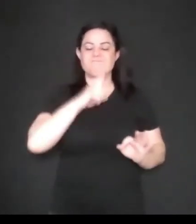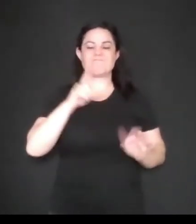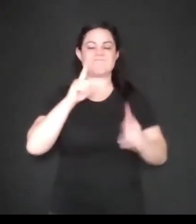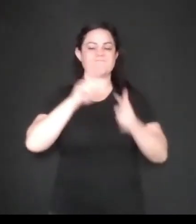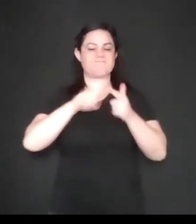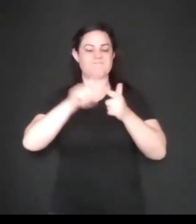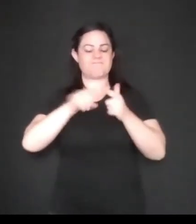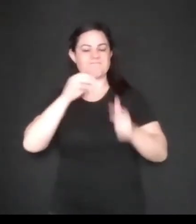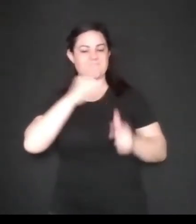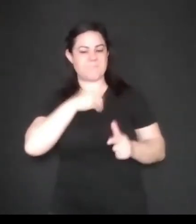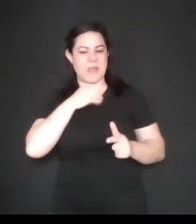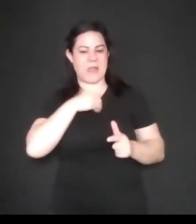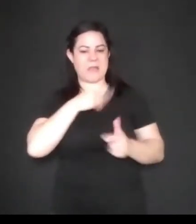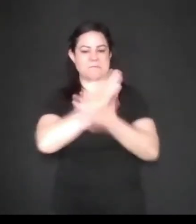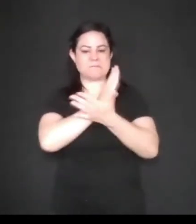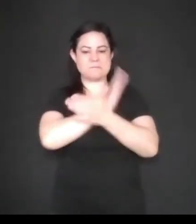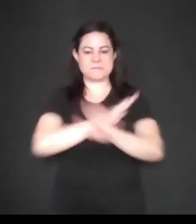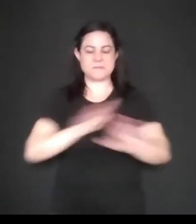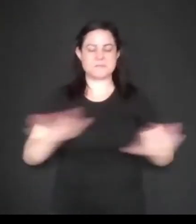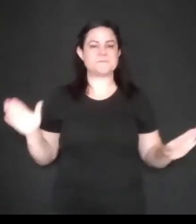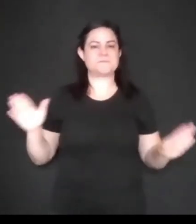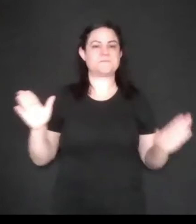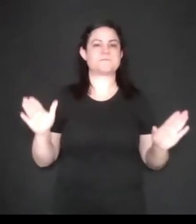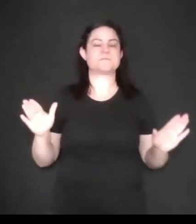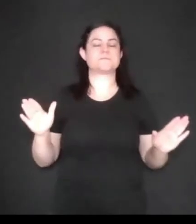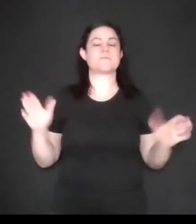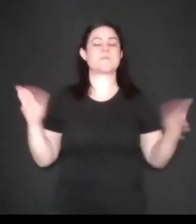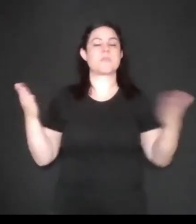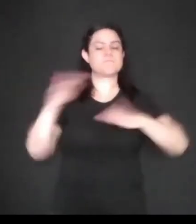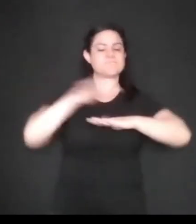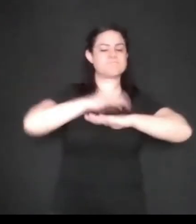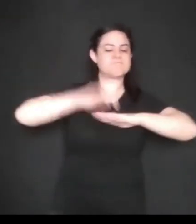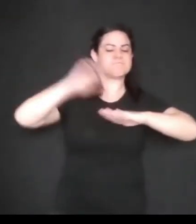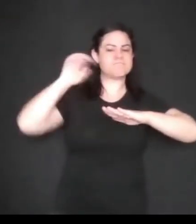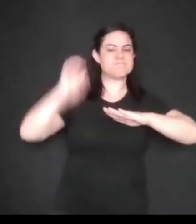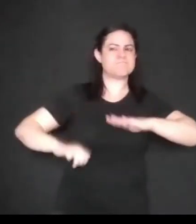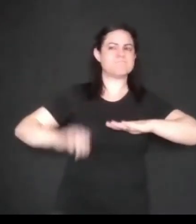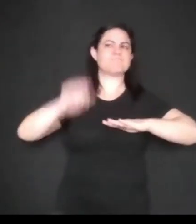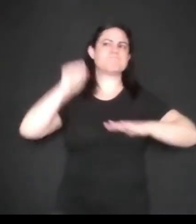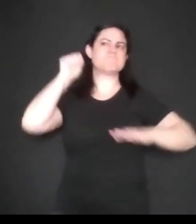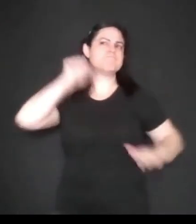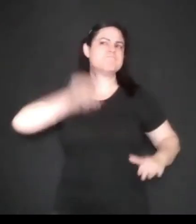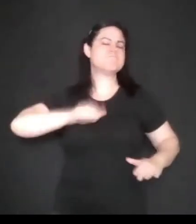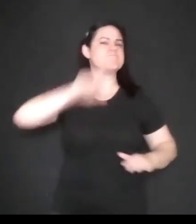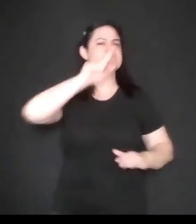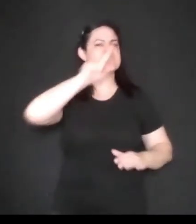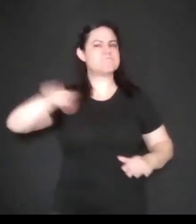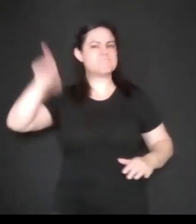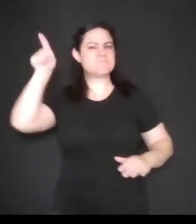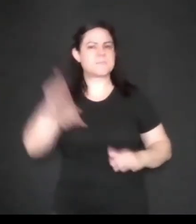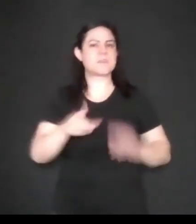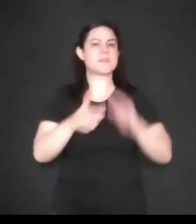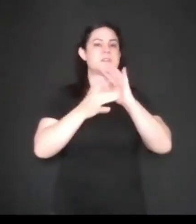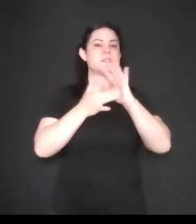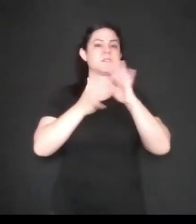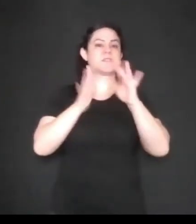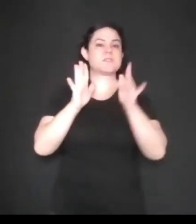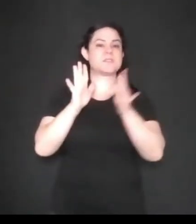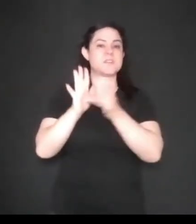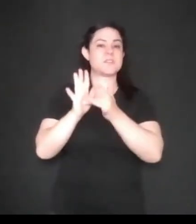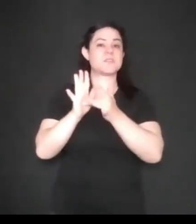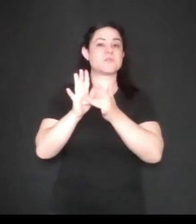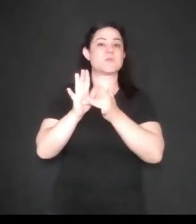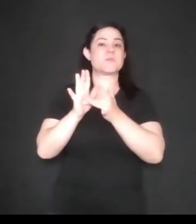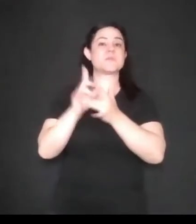Nesse processo de expiação, de sacrifício, de cancelamento, Jesus se tornou então a